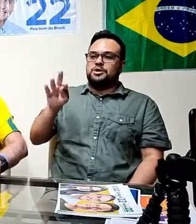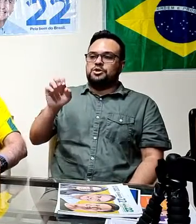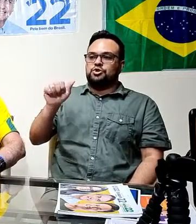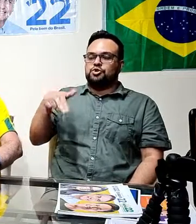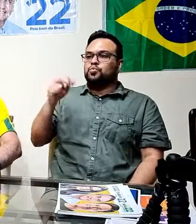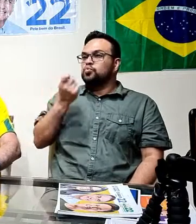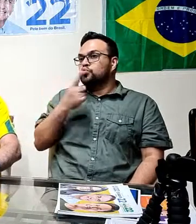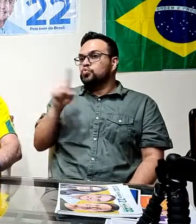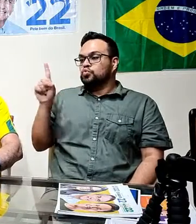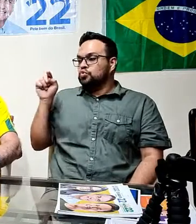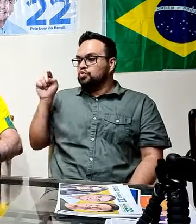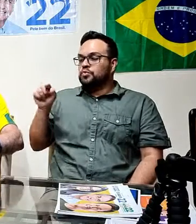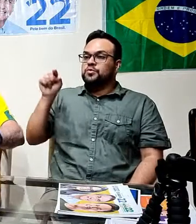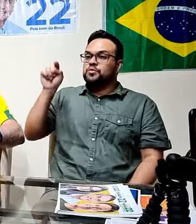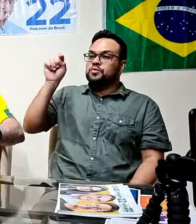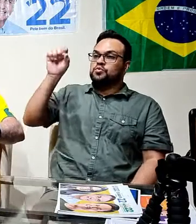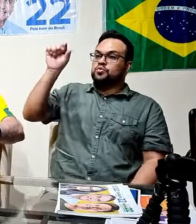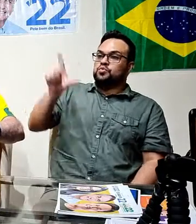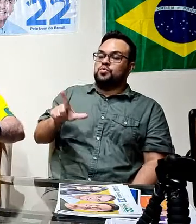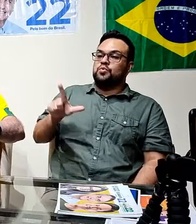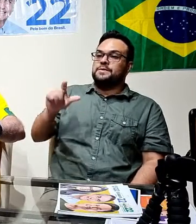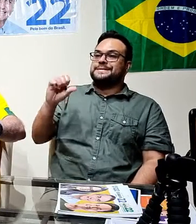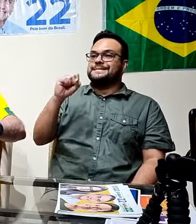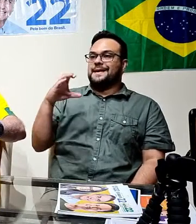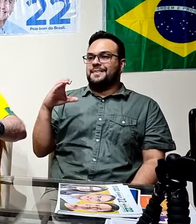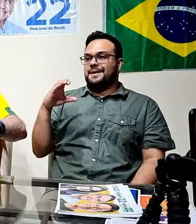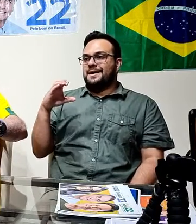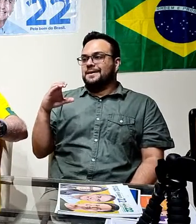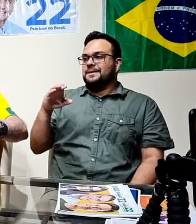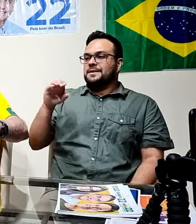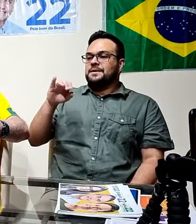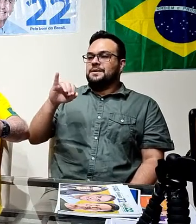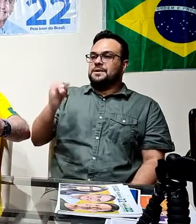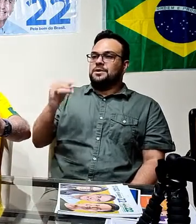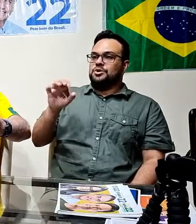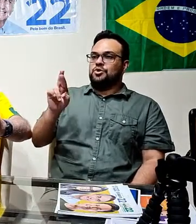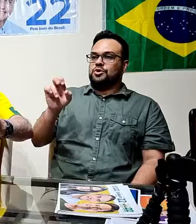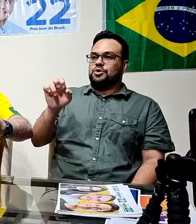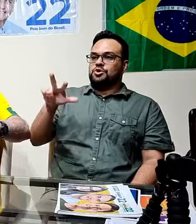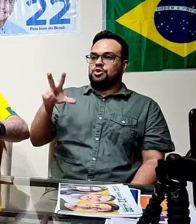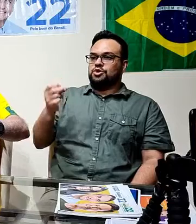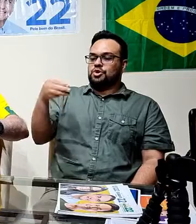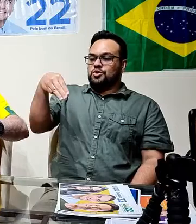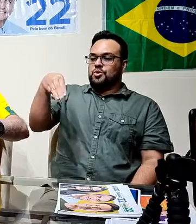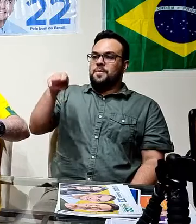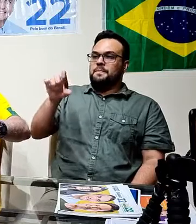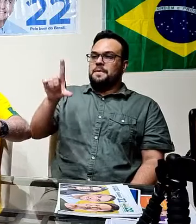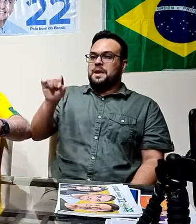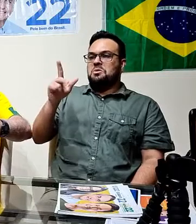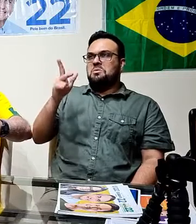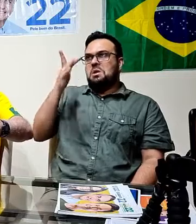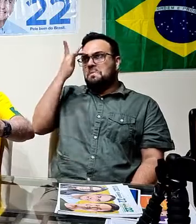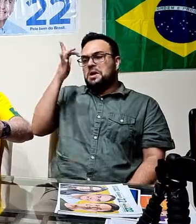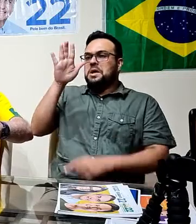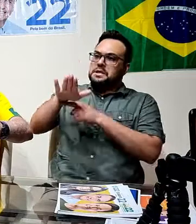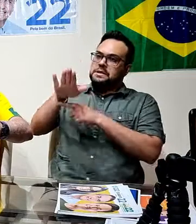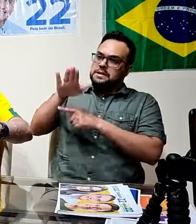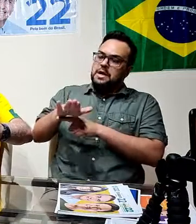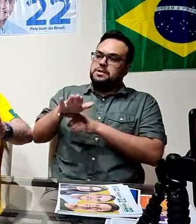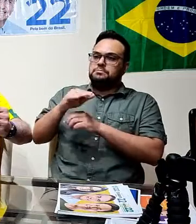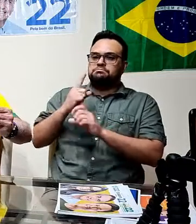Último estado aqui da região sul, né, Santa Catarina, Jorginho Melo, governador. Amanhã devo estar à tarde com ele